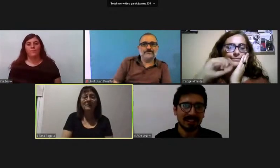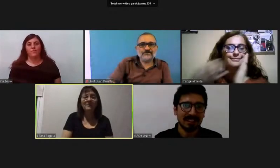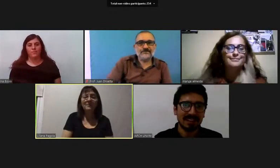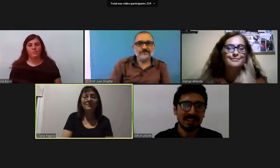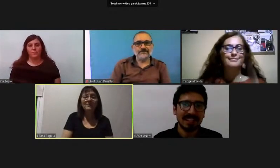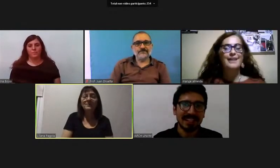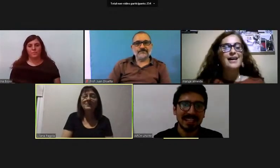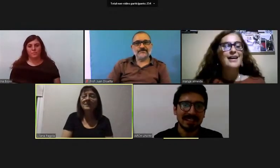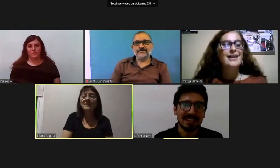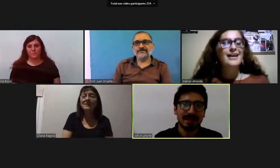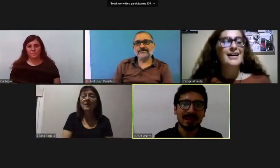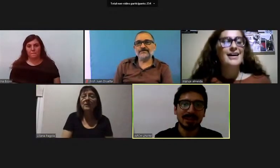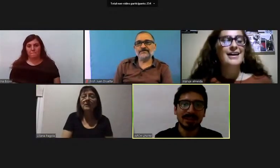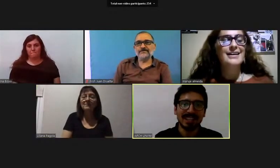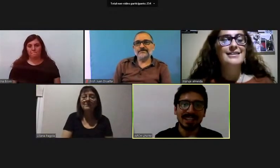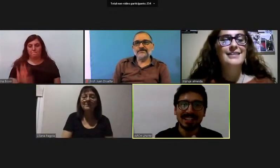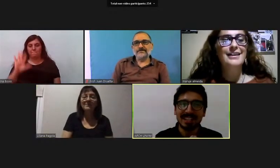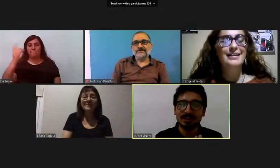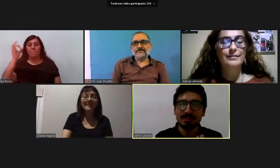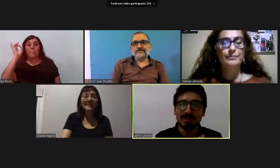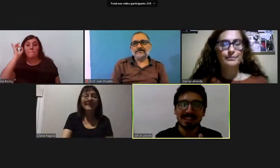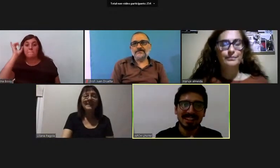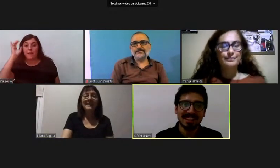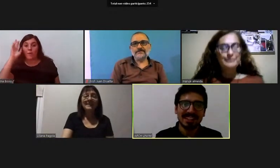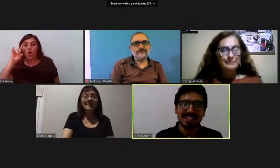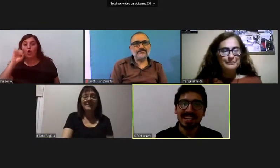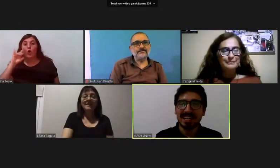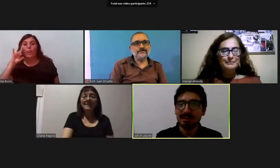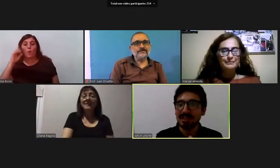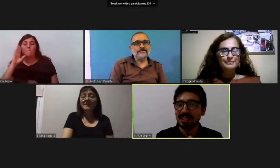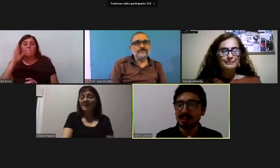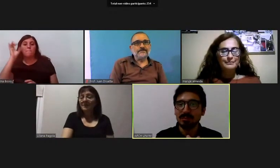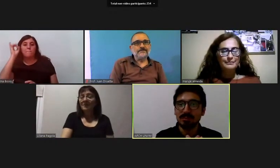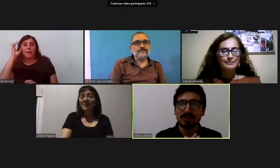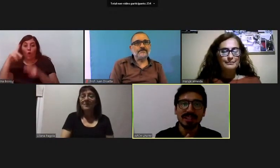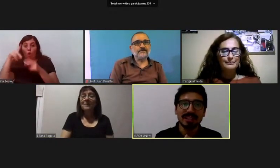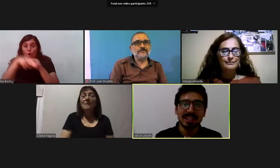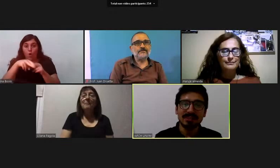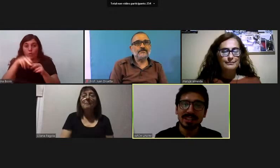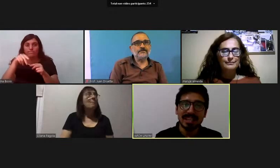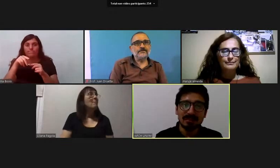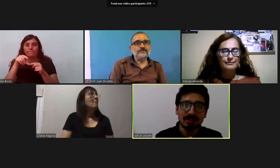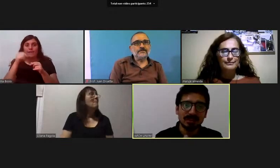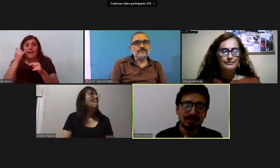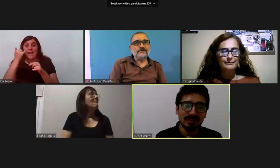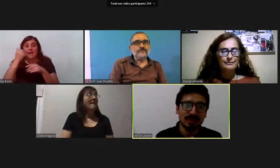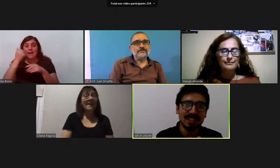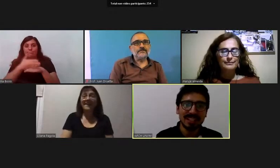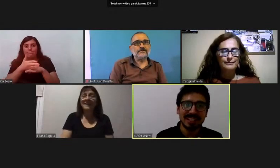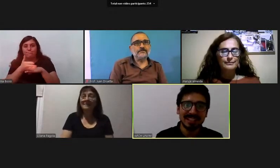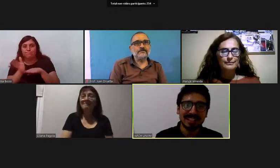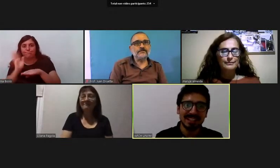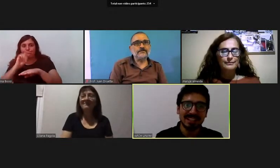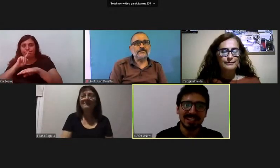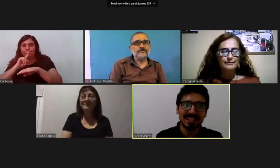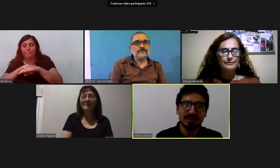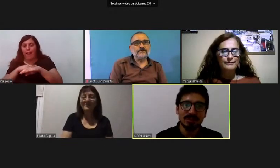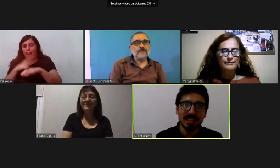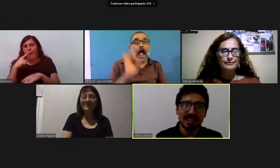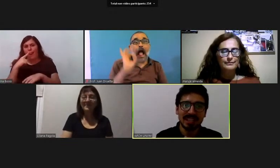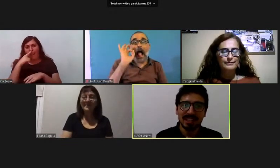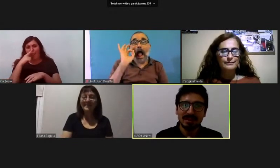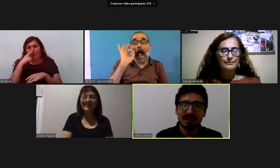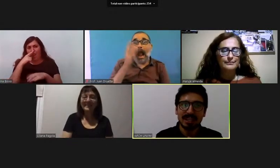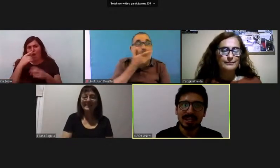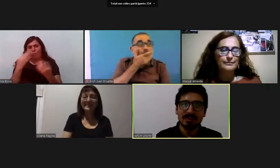respecto. Lili, perdón que interrumpa, ya estamos un poco excedidos de tiempo, muy interesante la charla